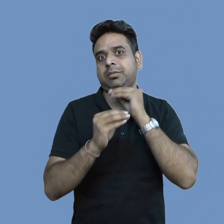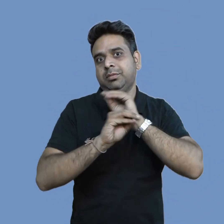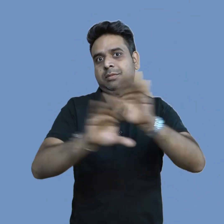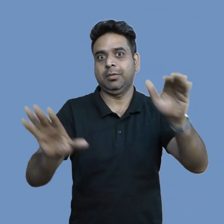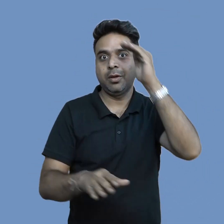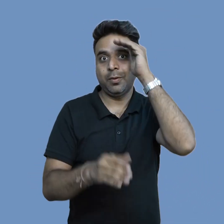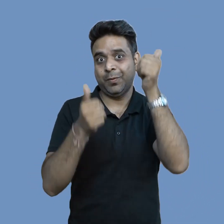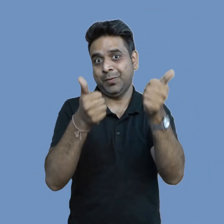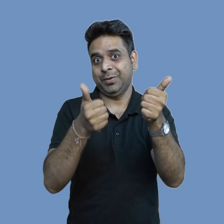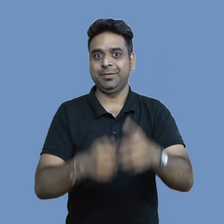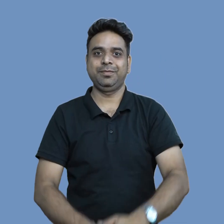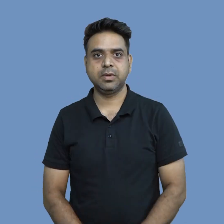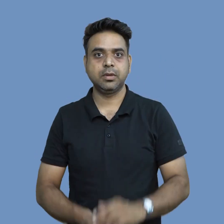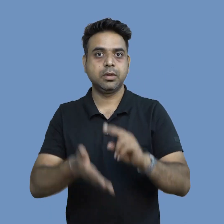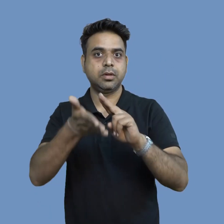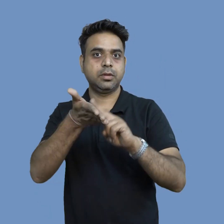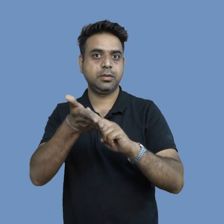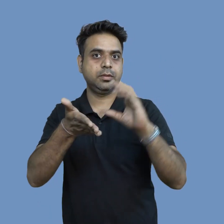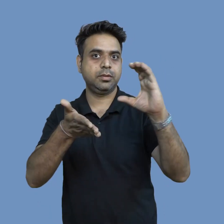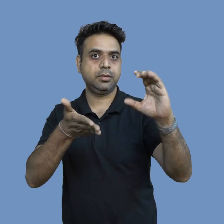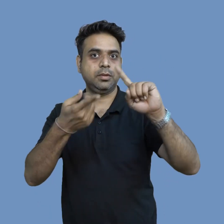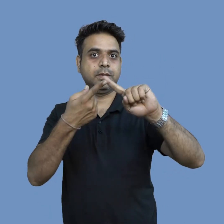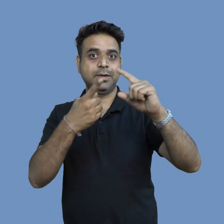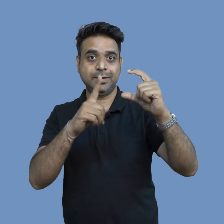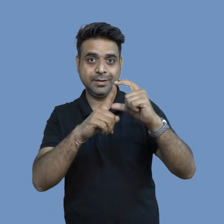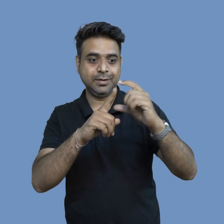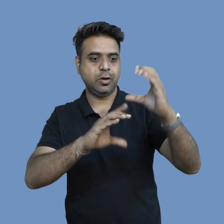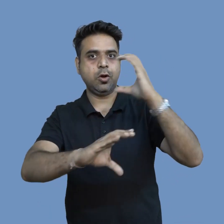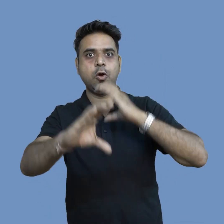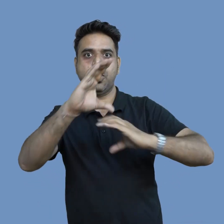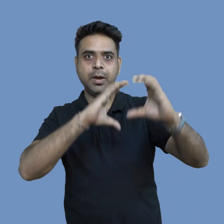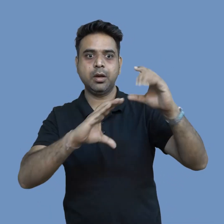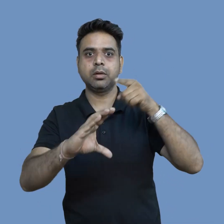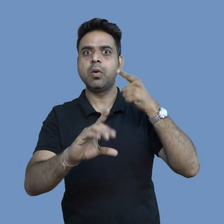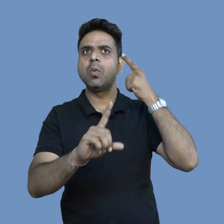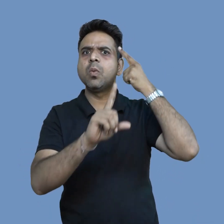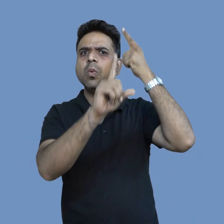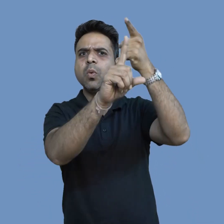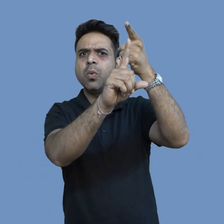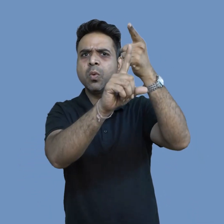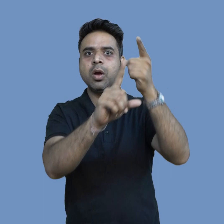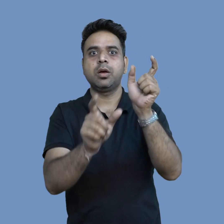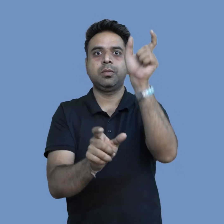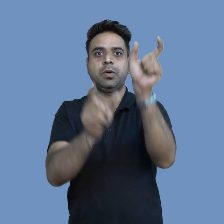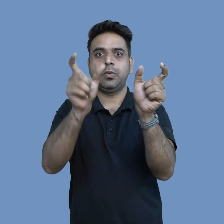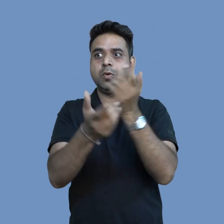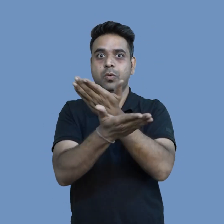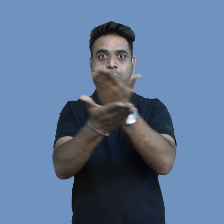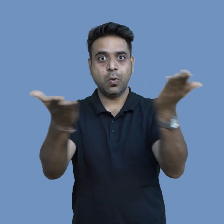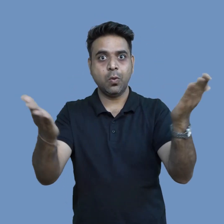तो आप सभी के लिए बहुत खुशखबरी है। एनसीईडी कॉन्फ्रेंस का जो ये कार्यक्रम है इसका मुख्य उद्देश्य है, जो भी विशेष